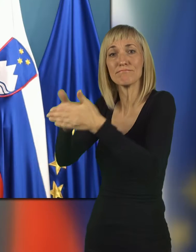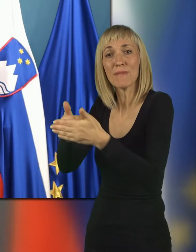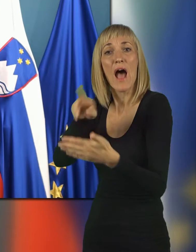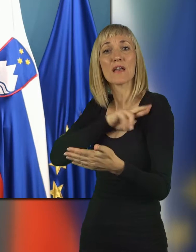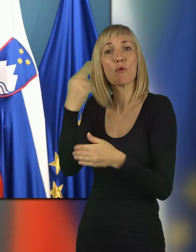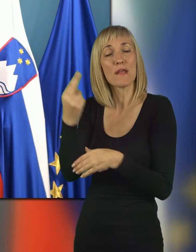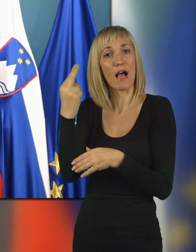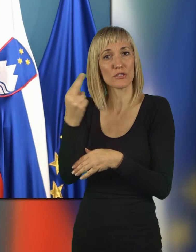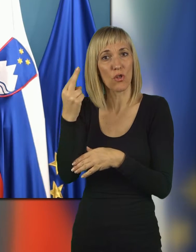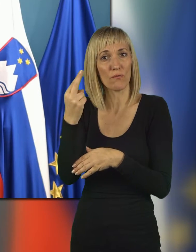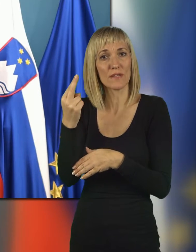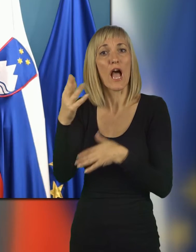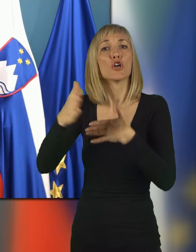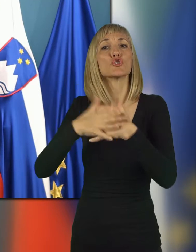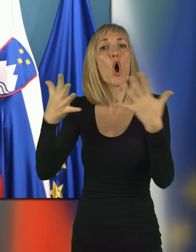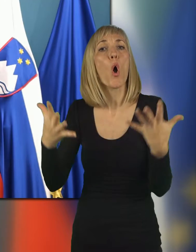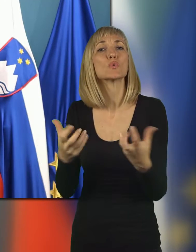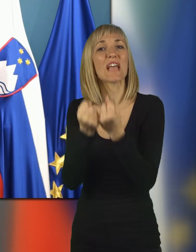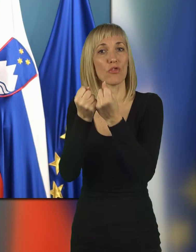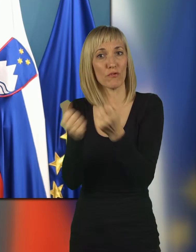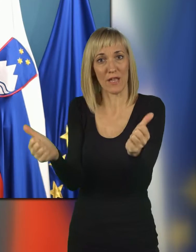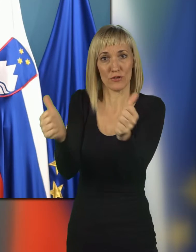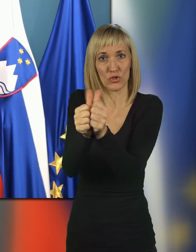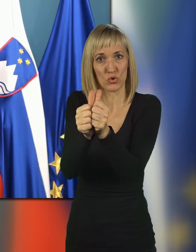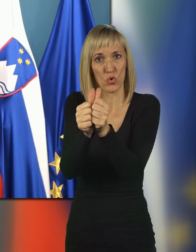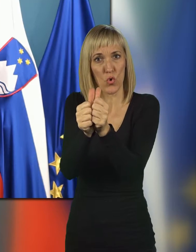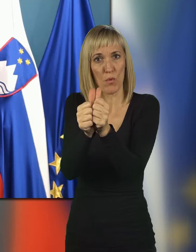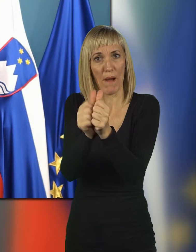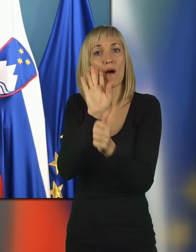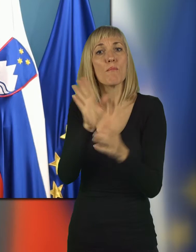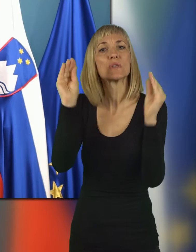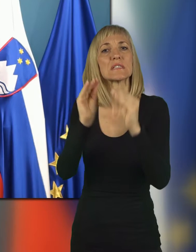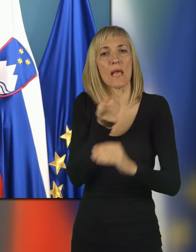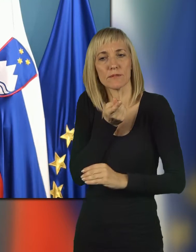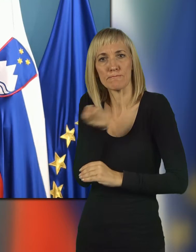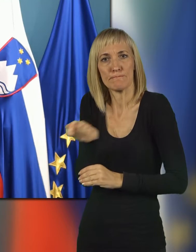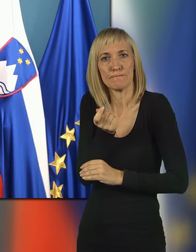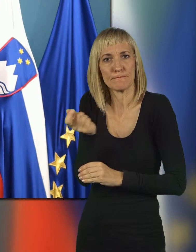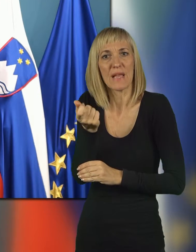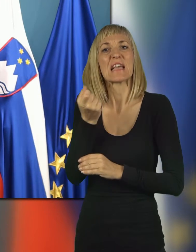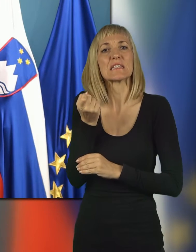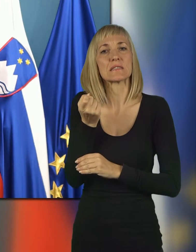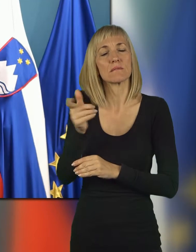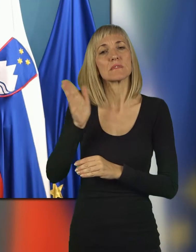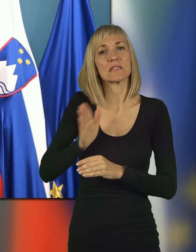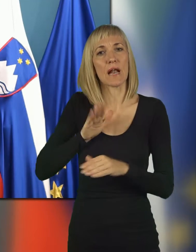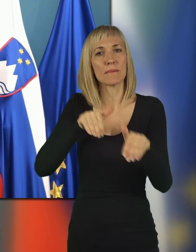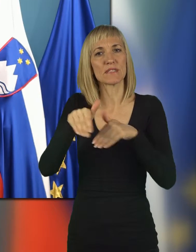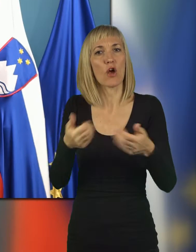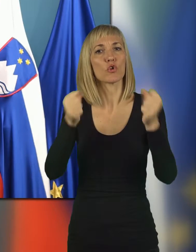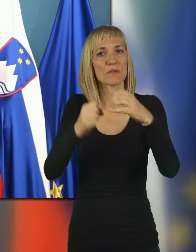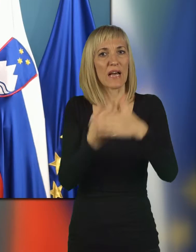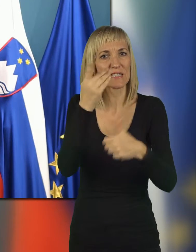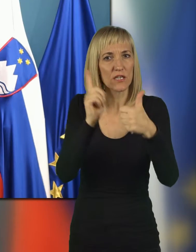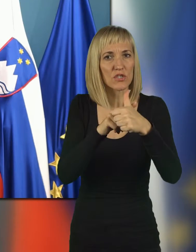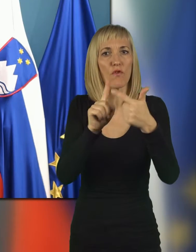Slovenije v soustanoviteljstvo za zagotovitvijo sistemskih virov financiranja strani Ministrstva za gospodarski razvoj, Ministrstva